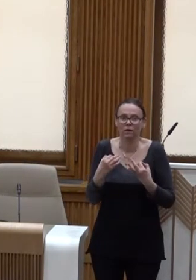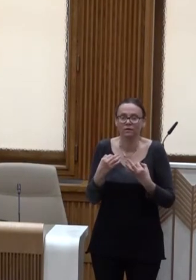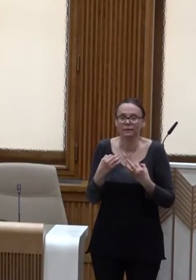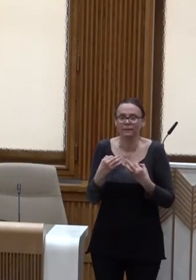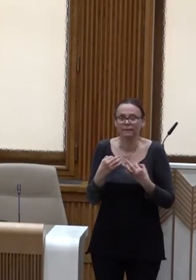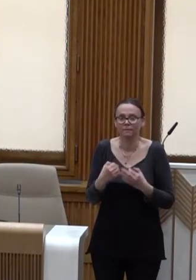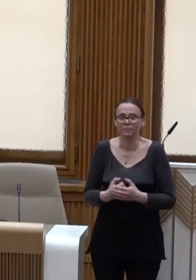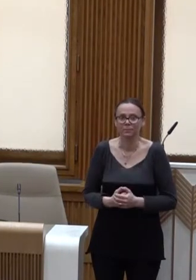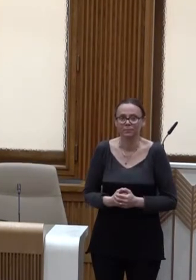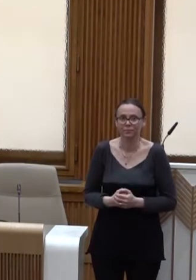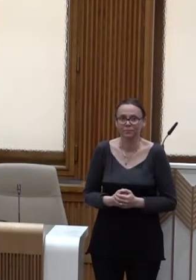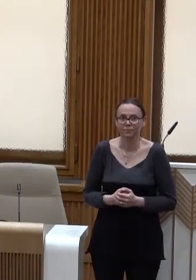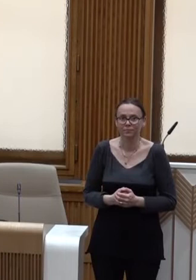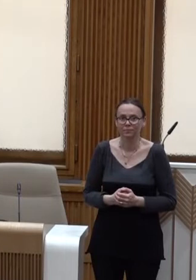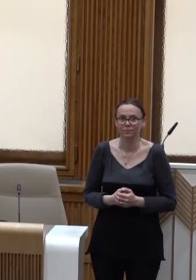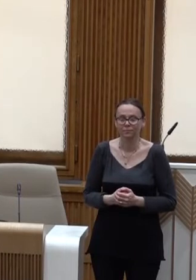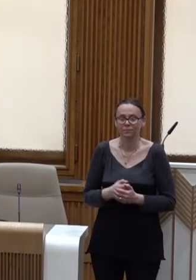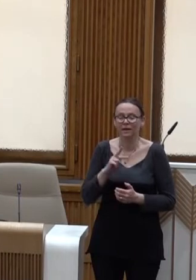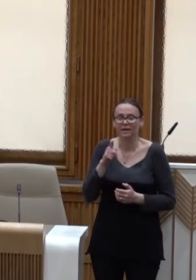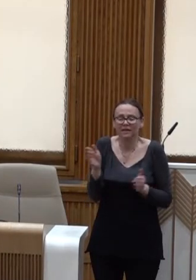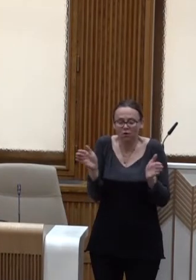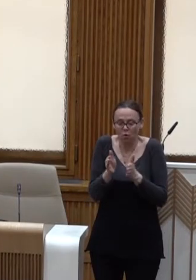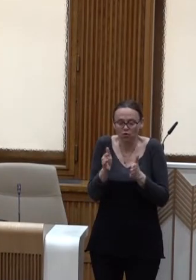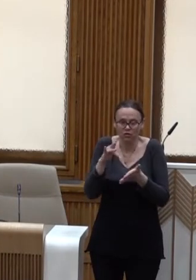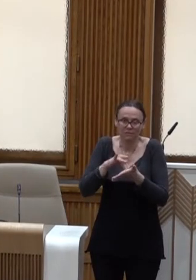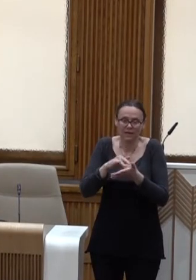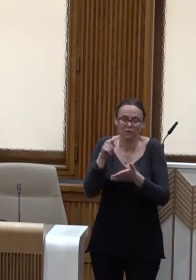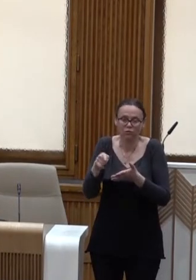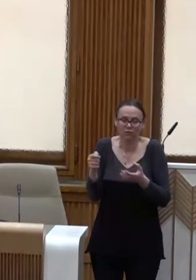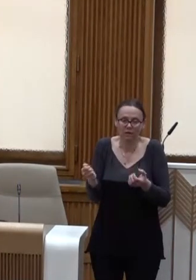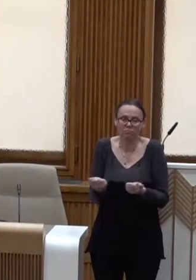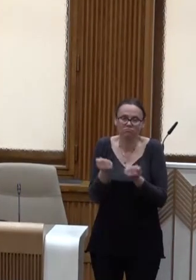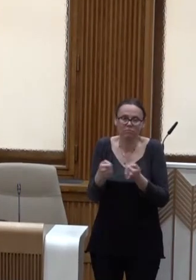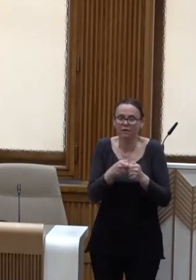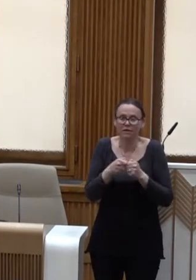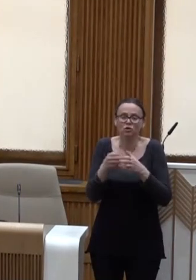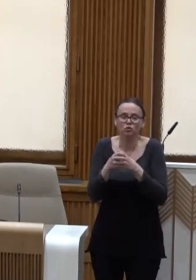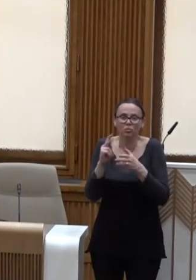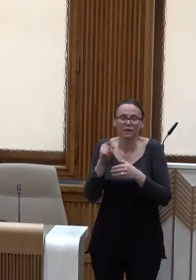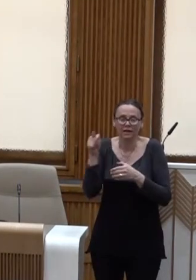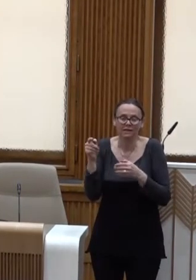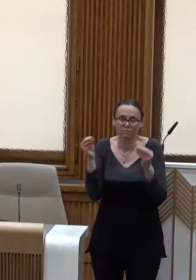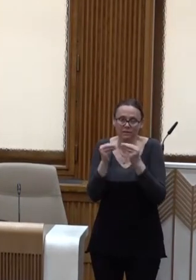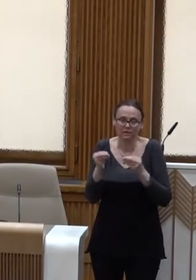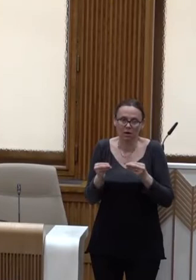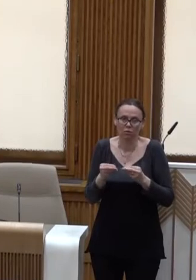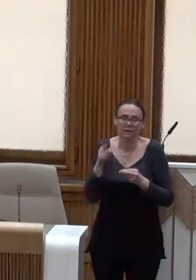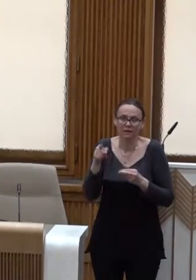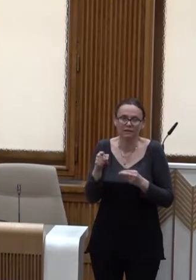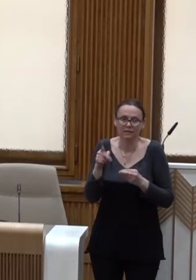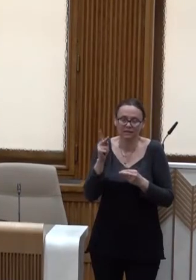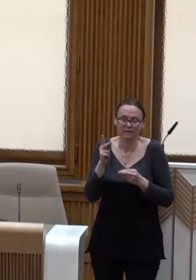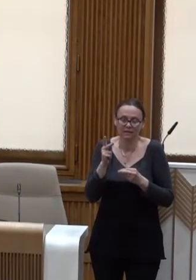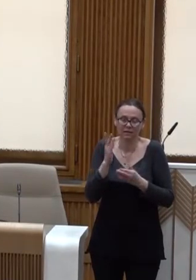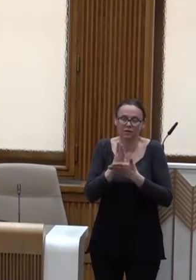v tem ožjem jedru te neke operativne skupine, ki je tam sestavljena, tisti, ki pač vleče poteze